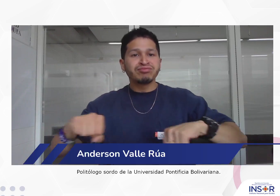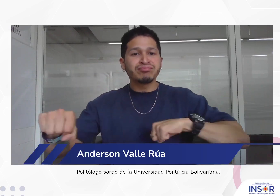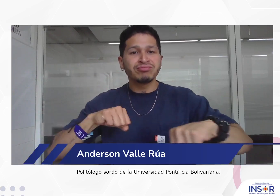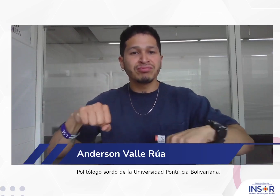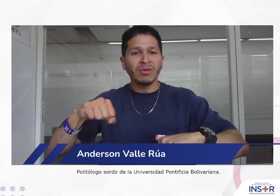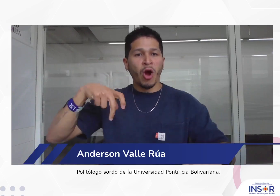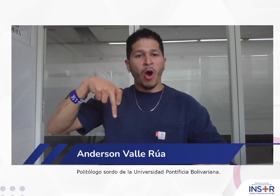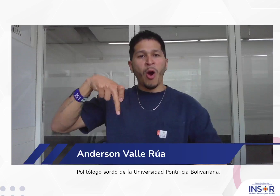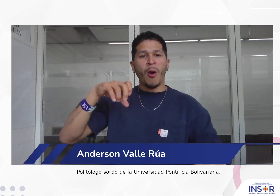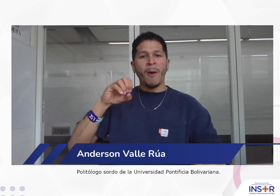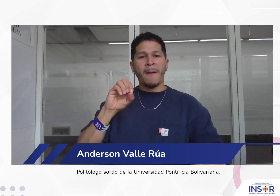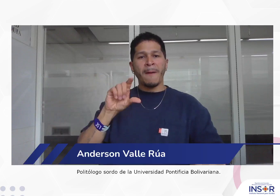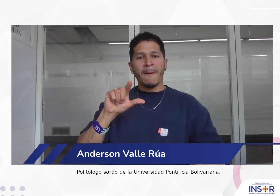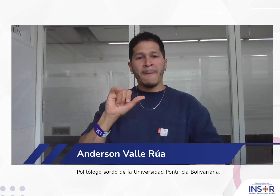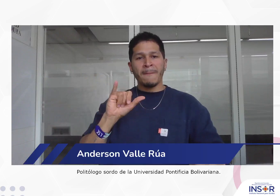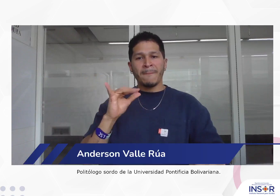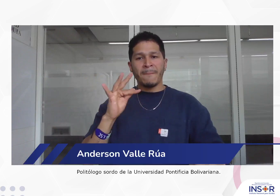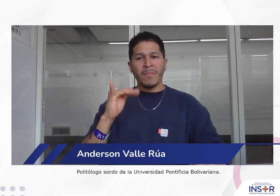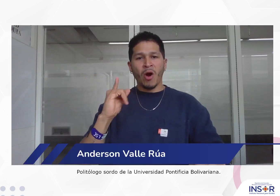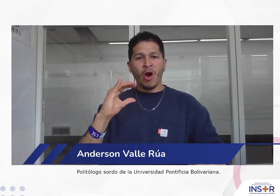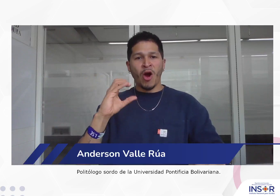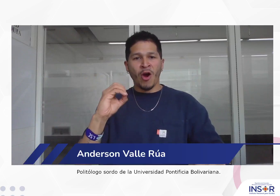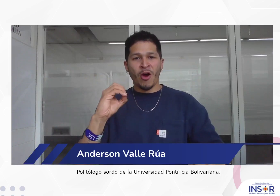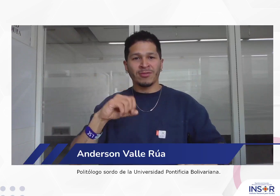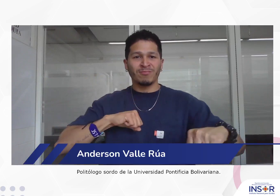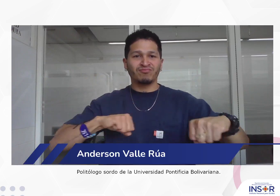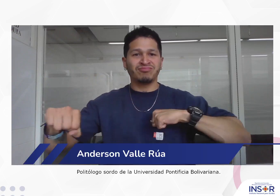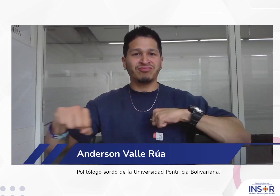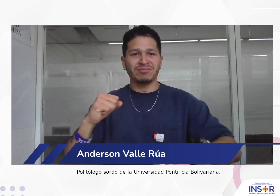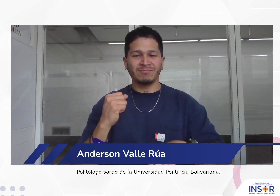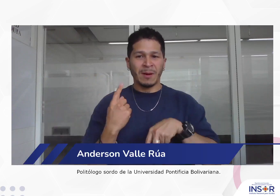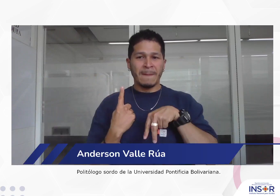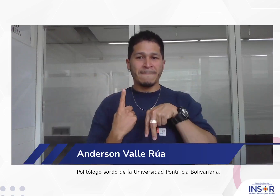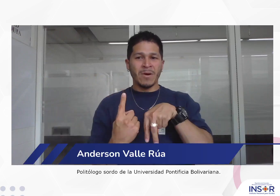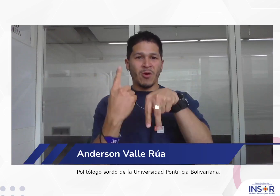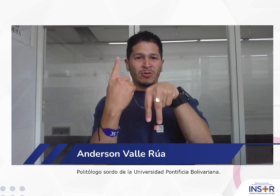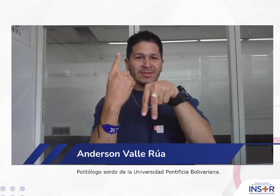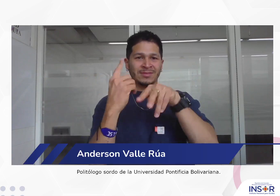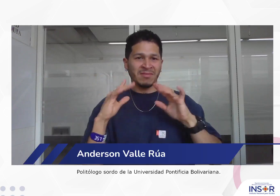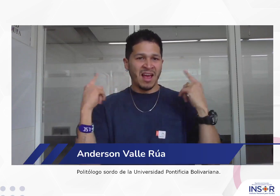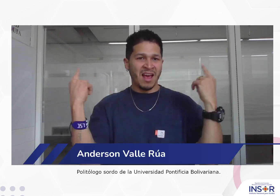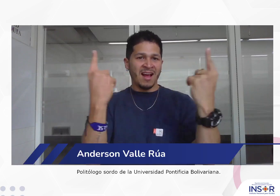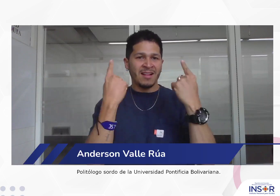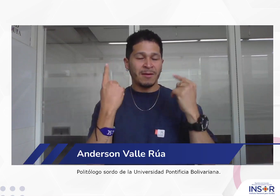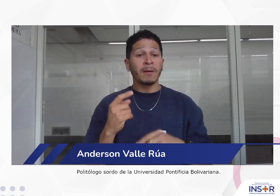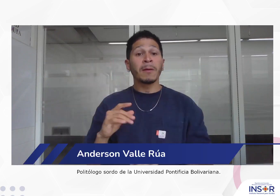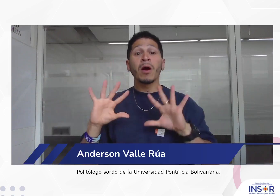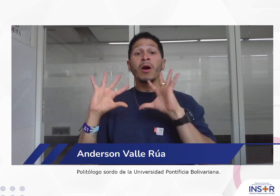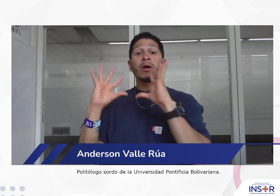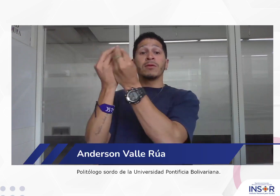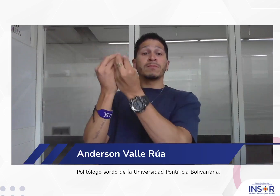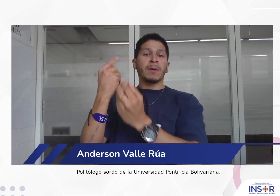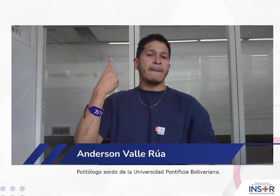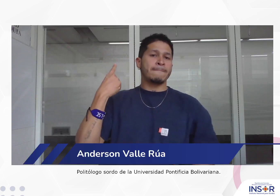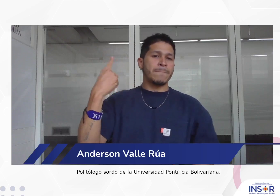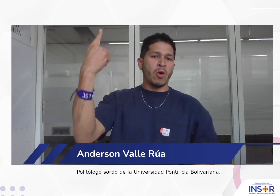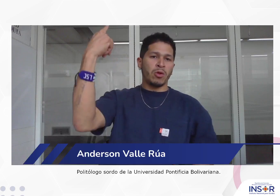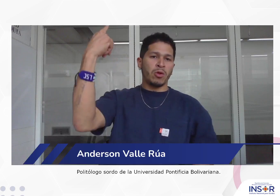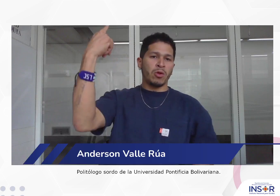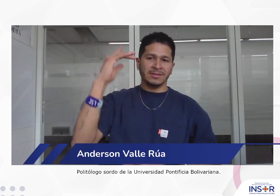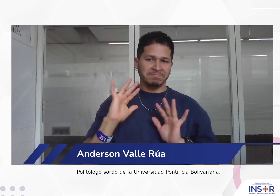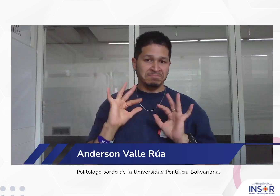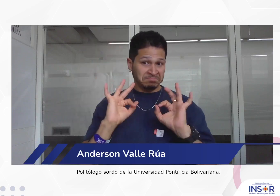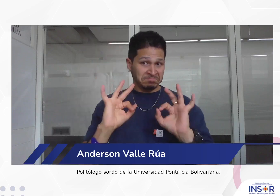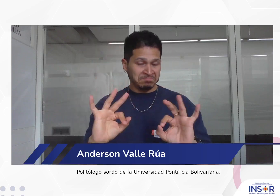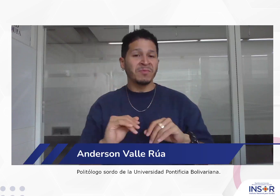seña, y empecé allí a estudiar ciencias políticas específicamente. En general usamos esta seña